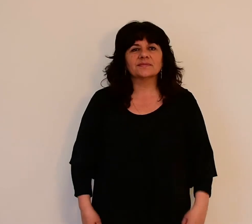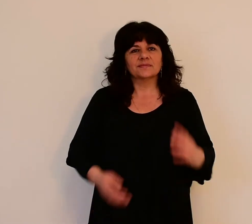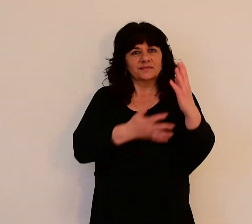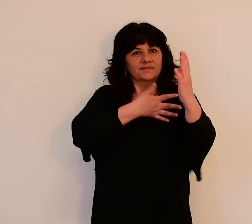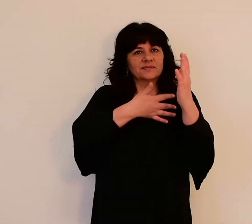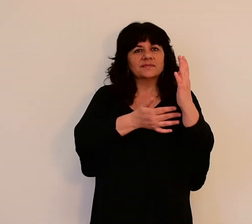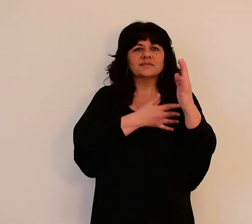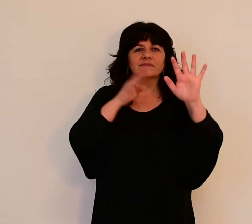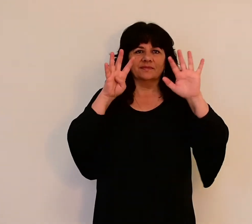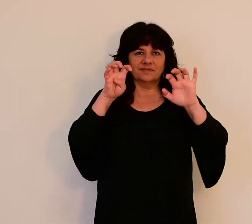Psaume 90.